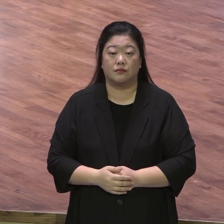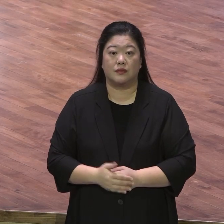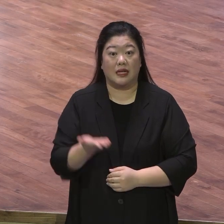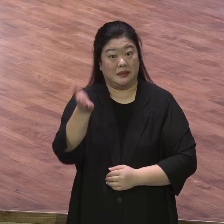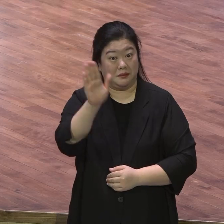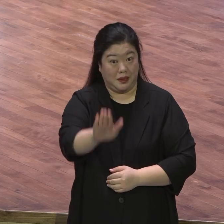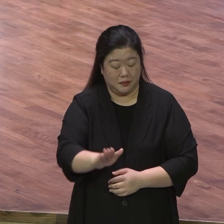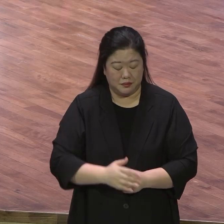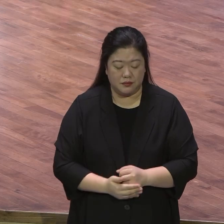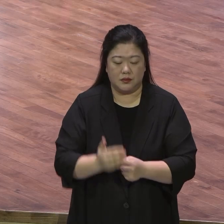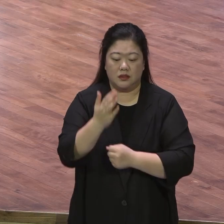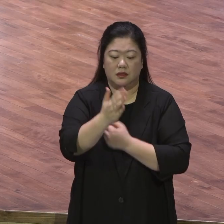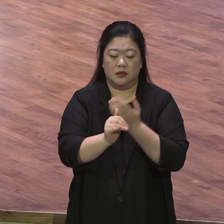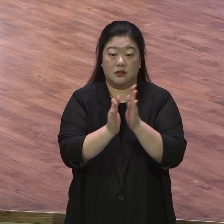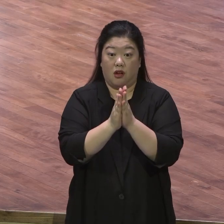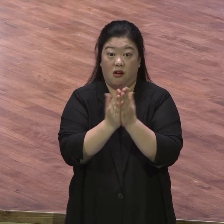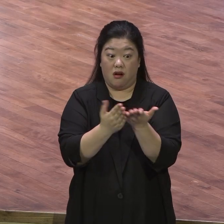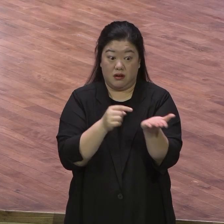있어요